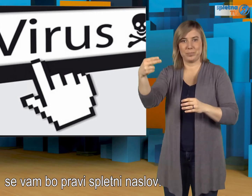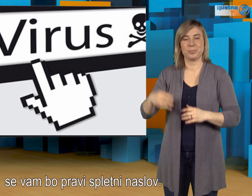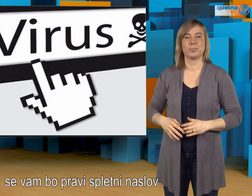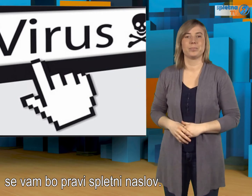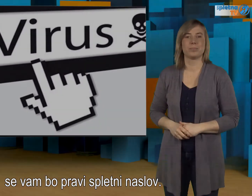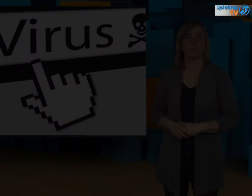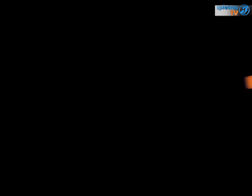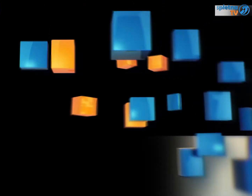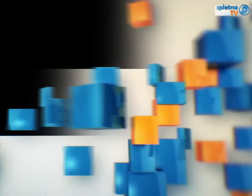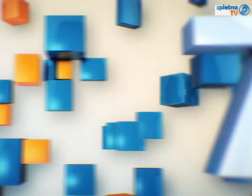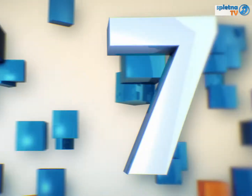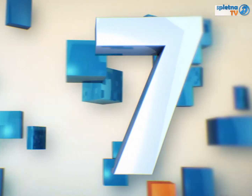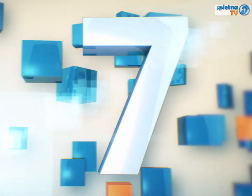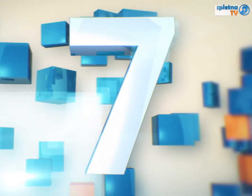spletni naslov.